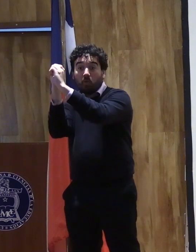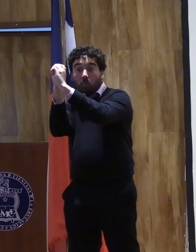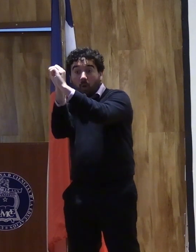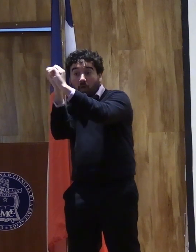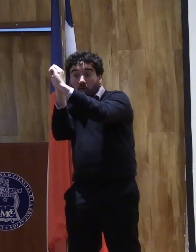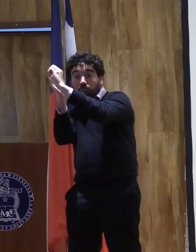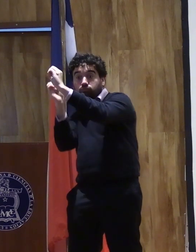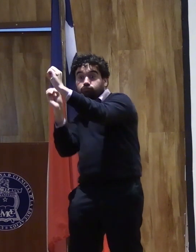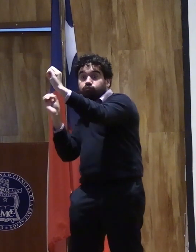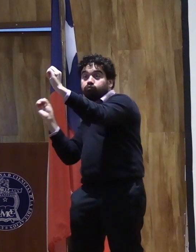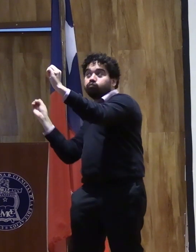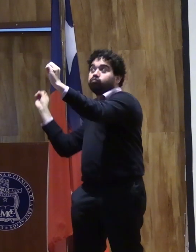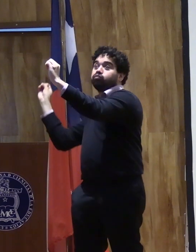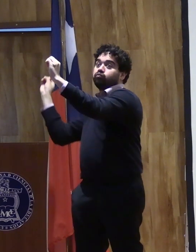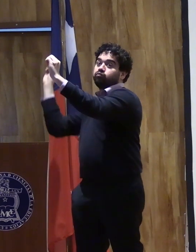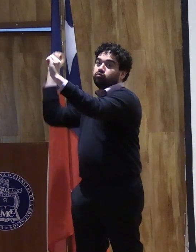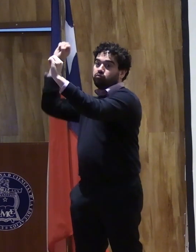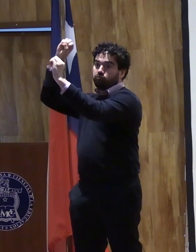subir a la superficie.